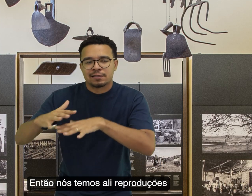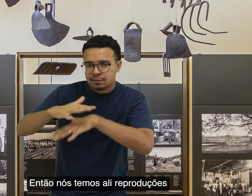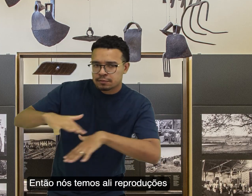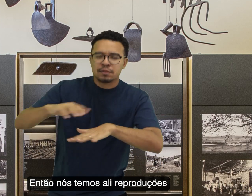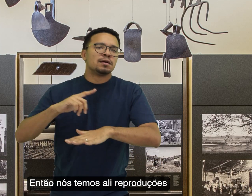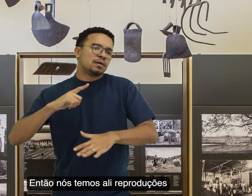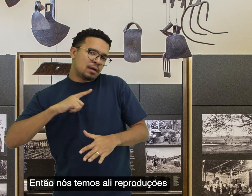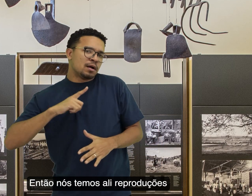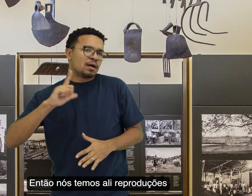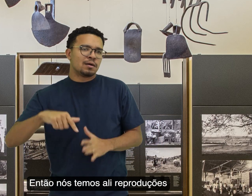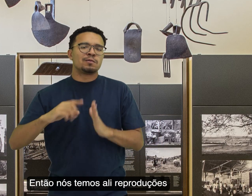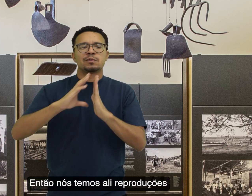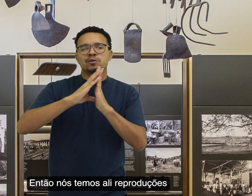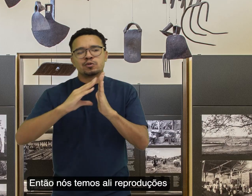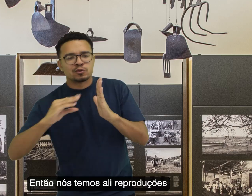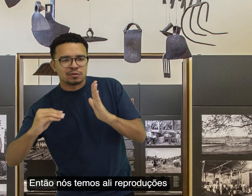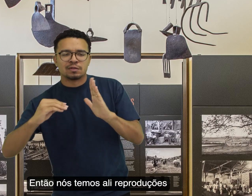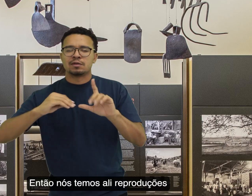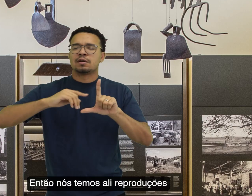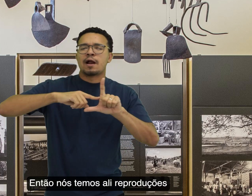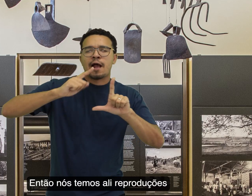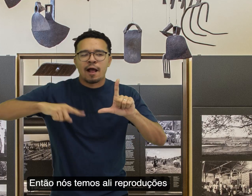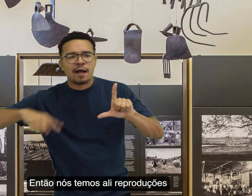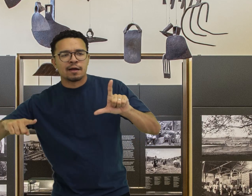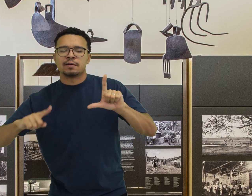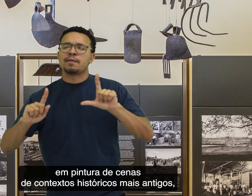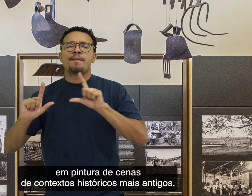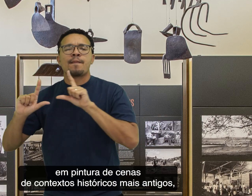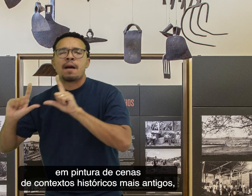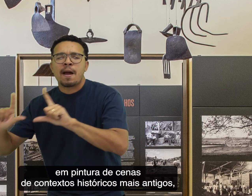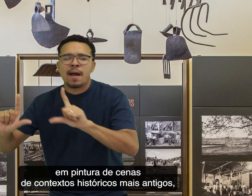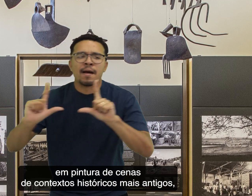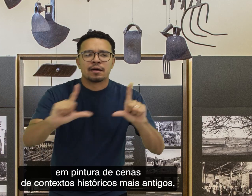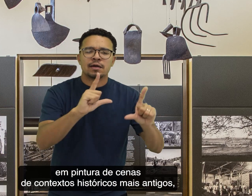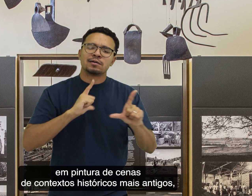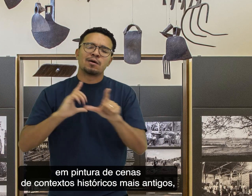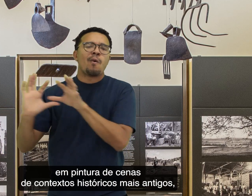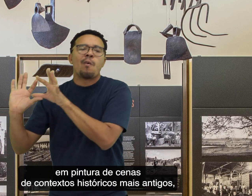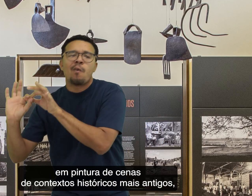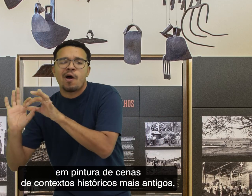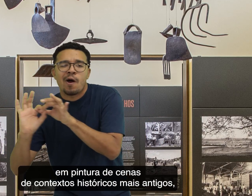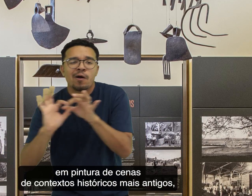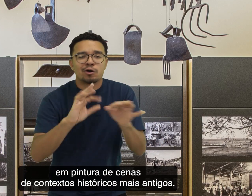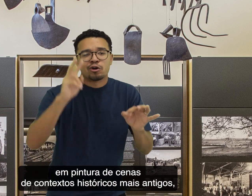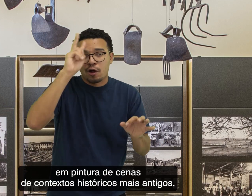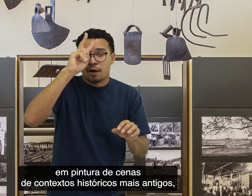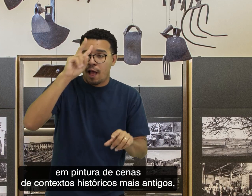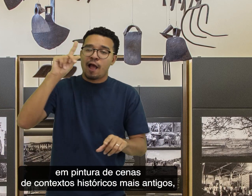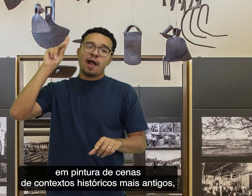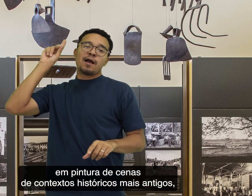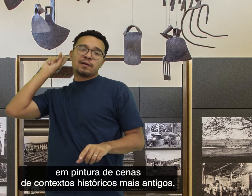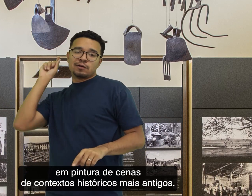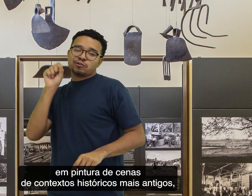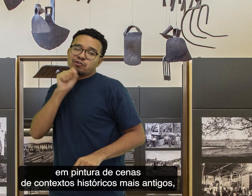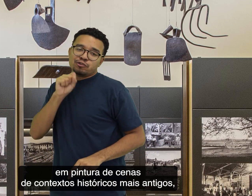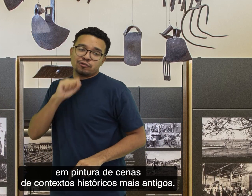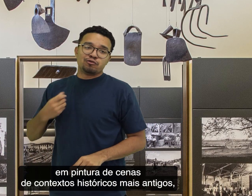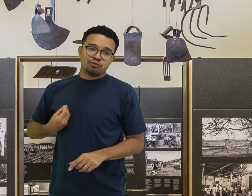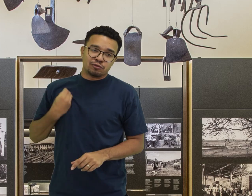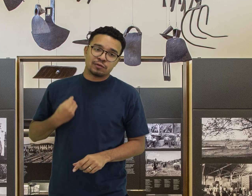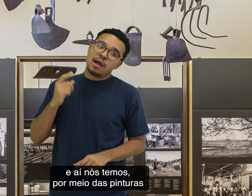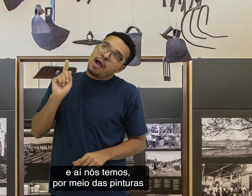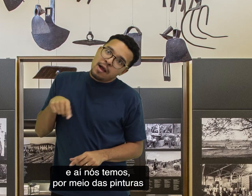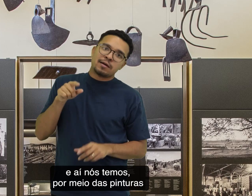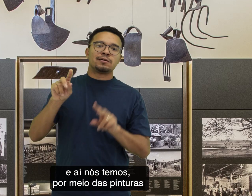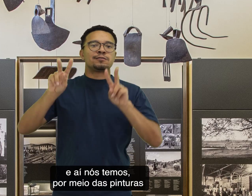a cidade. Então, nós temos ali reproduções, né, em pintura de cenas de contextos históricos